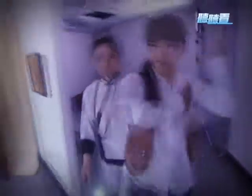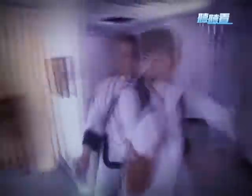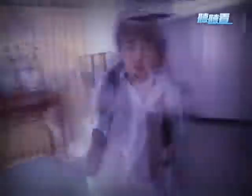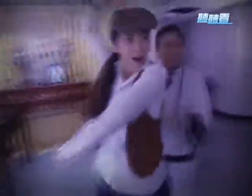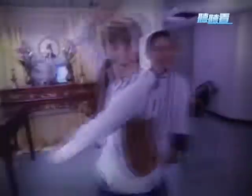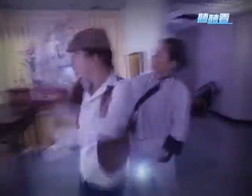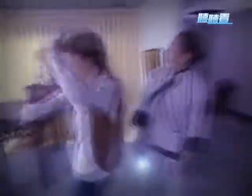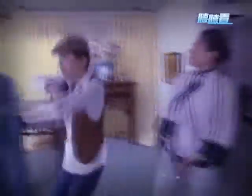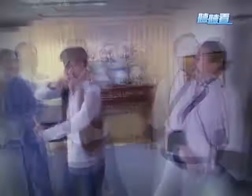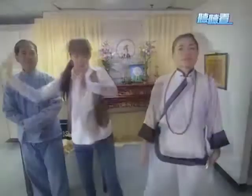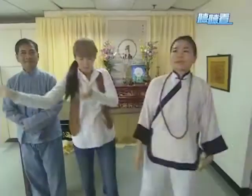我的